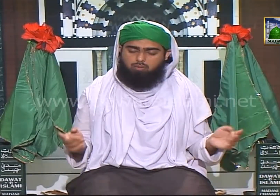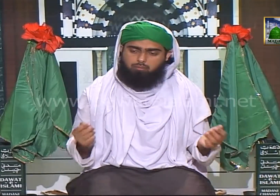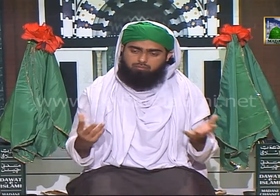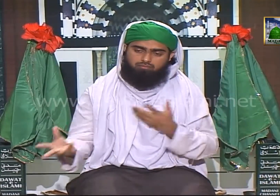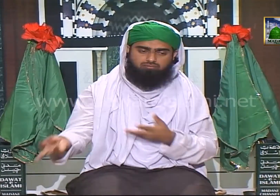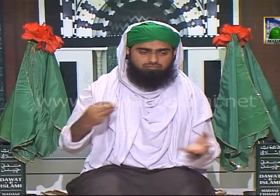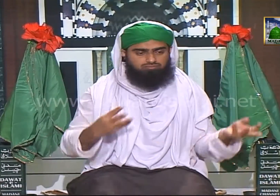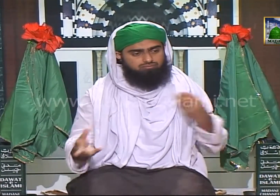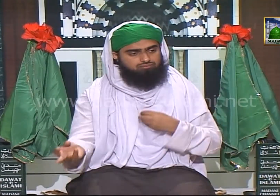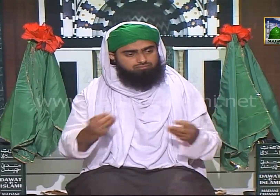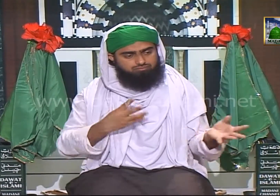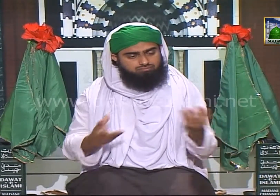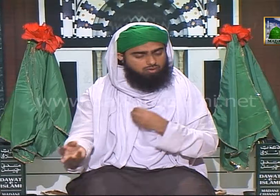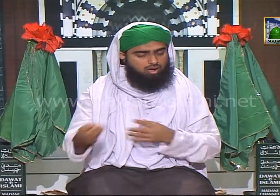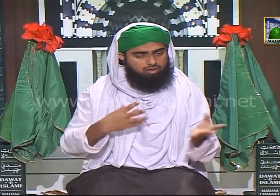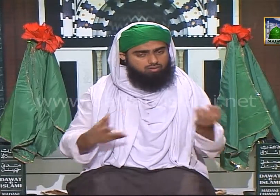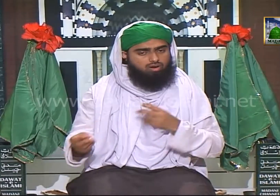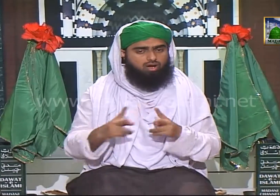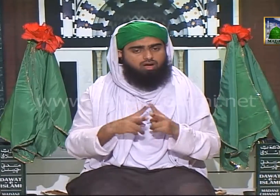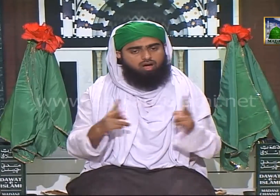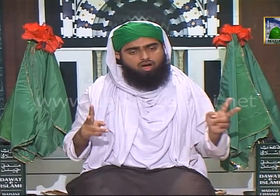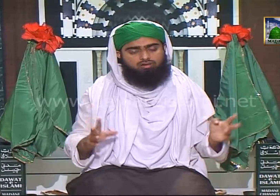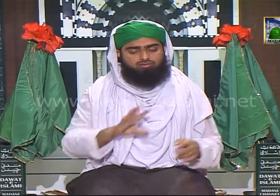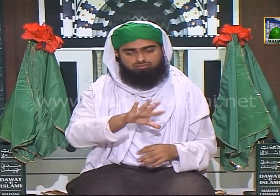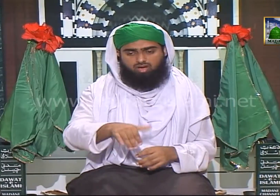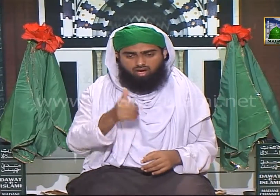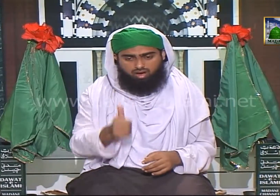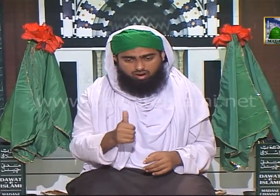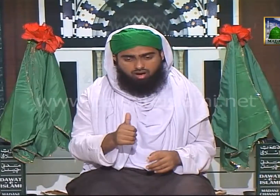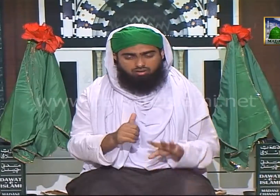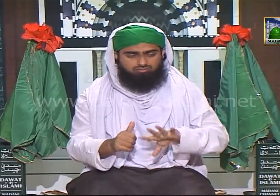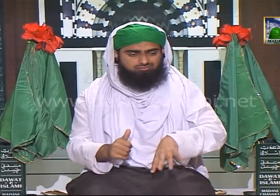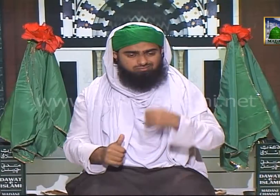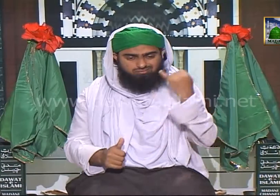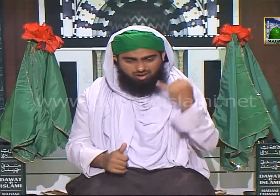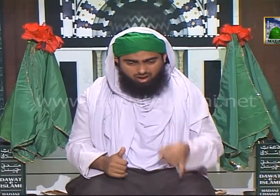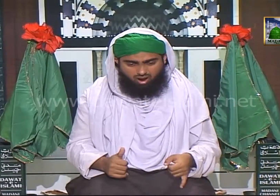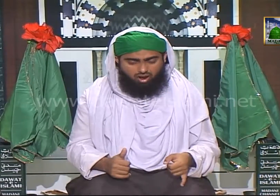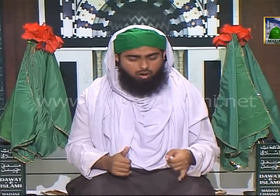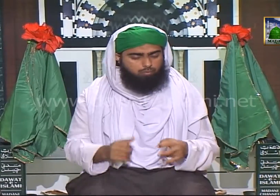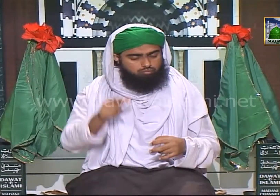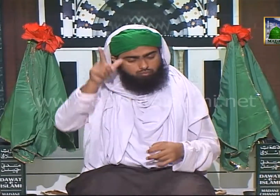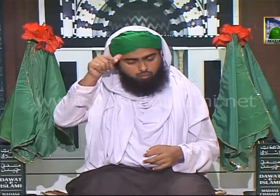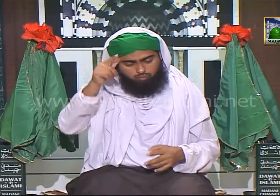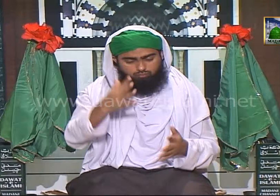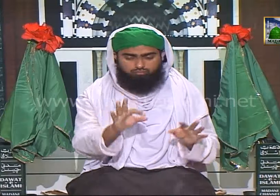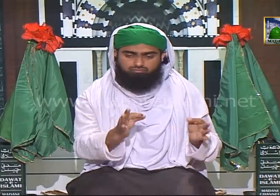करेगा। और ये दौर आ गया, बिल्कुल आजकल किसी को परवाह नहीं, टैक्स की चोरी हर एक करता है, रिश्वत हर एक देता